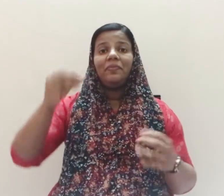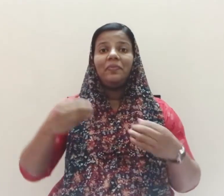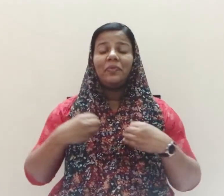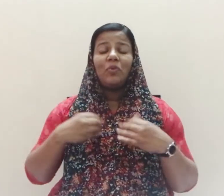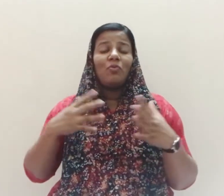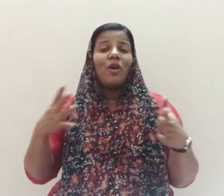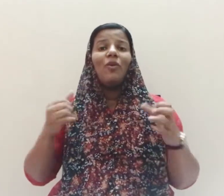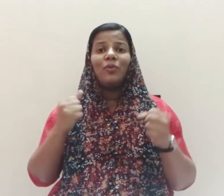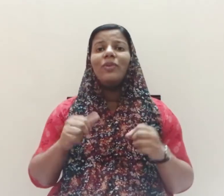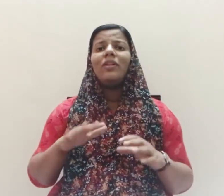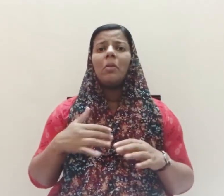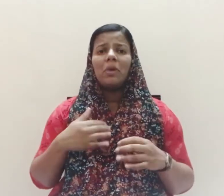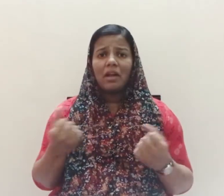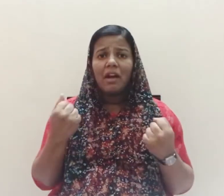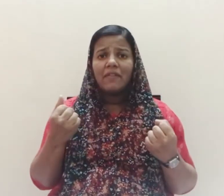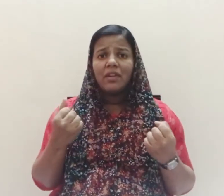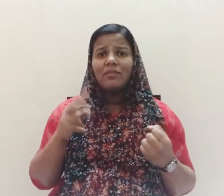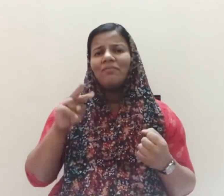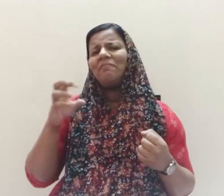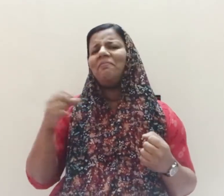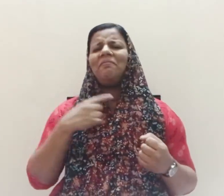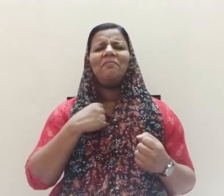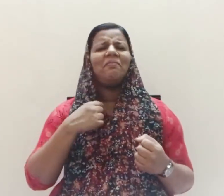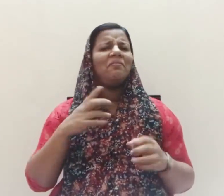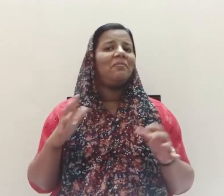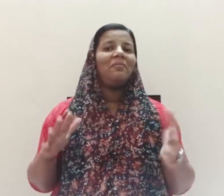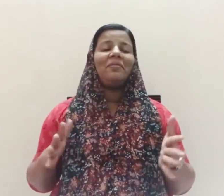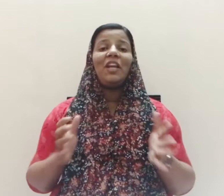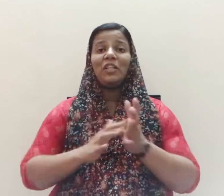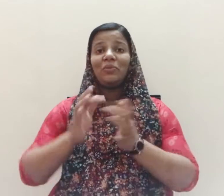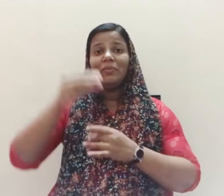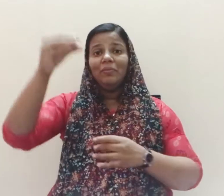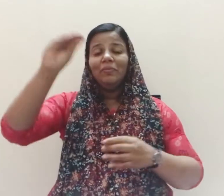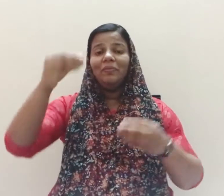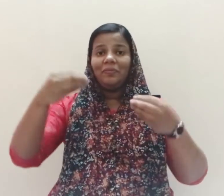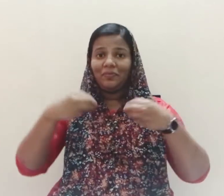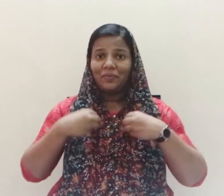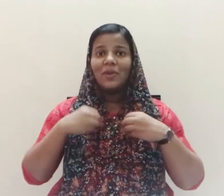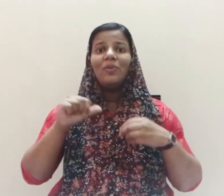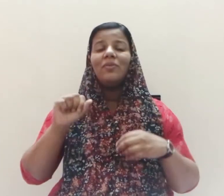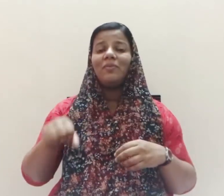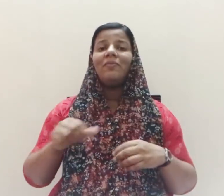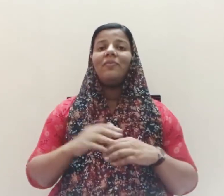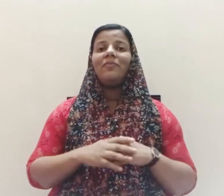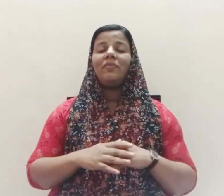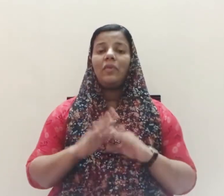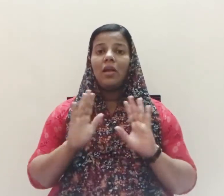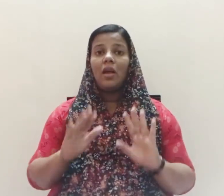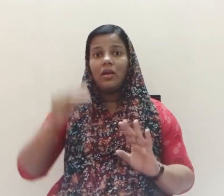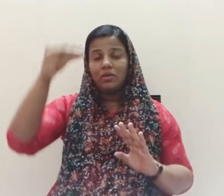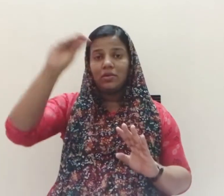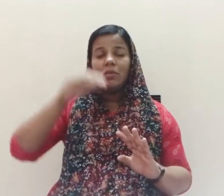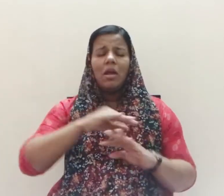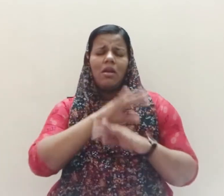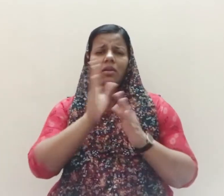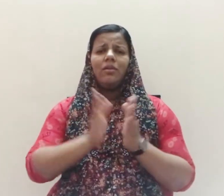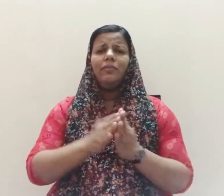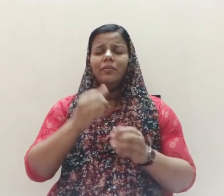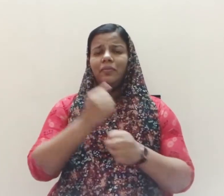നമുക്ക് യോഗ്യതയില്ല, പക്ഷേ അർഹതയില്ല, പക്ഷേ ദൈവത്തിൻ്റെ വലിയ കൃപ നമ്മുടെ മേലുണ്ട്. ആ കൃപ നമ്മളെ എല്ലായിടത്തും ജയാളികളാക്കി മാറ്റും. ആ